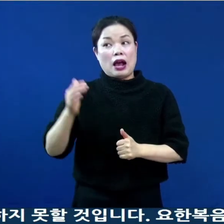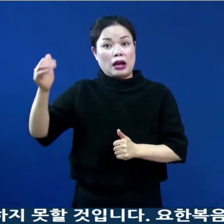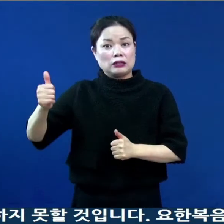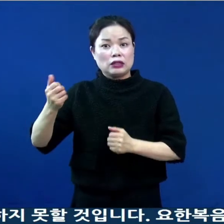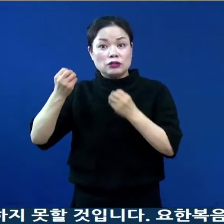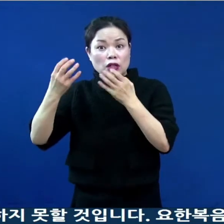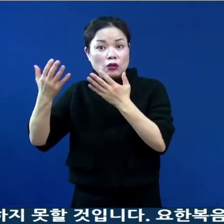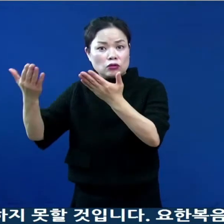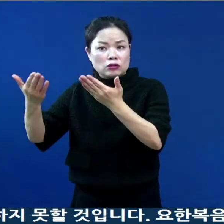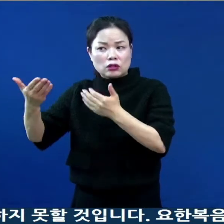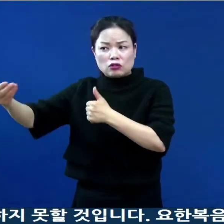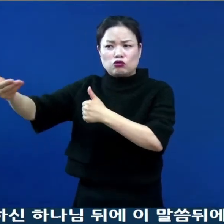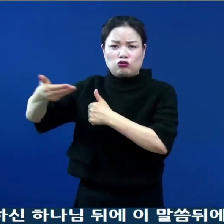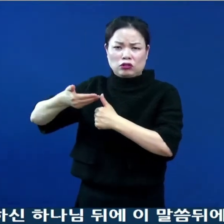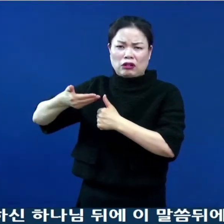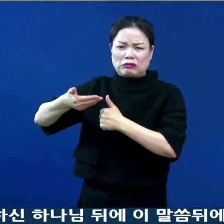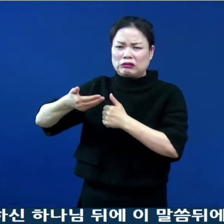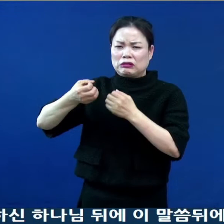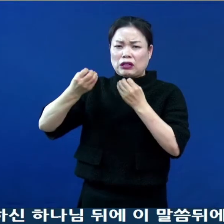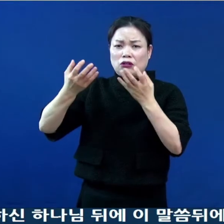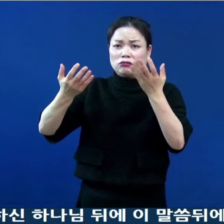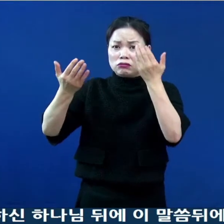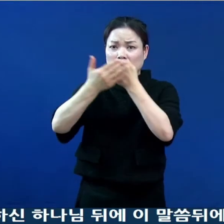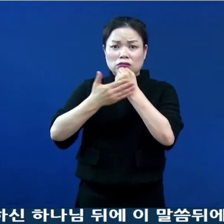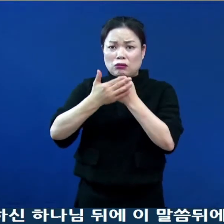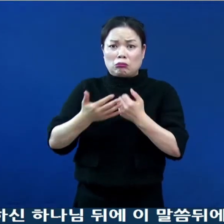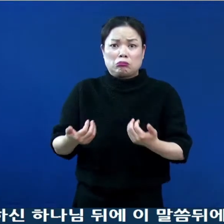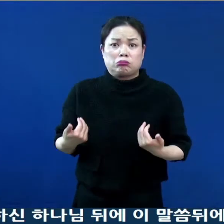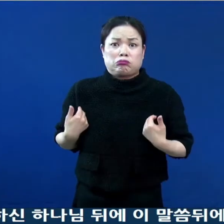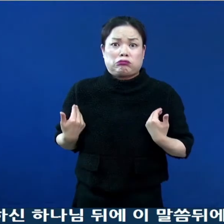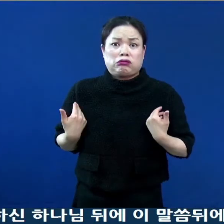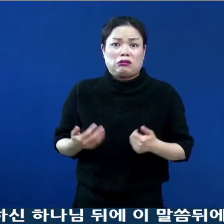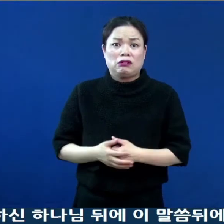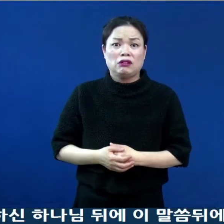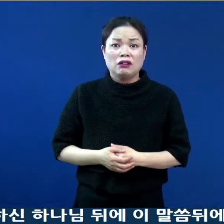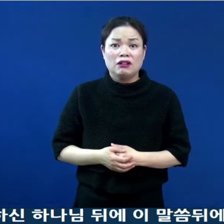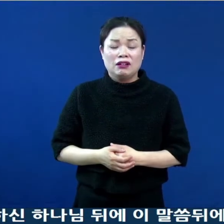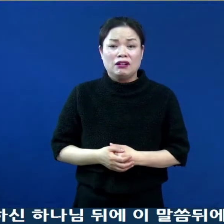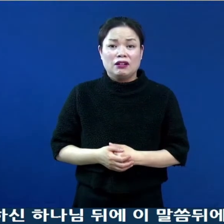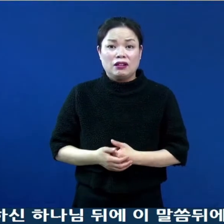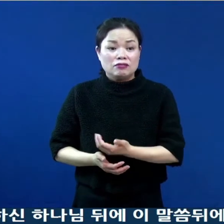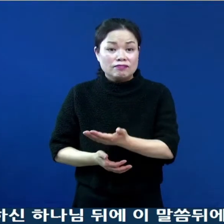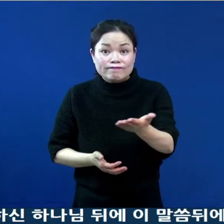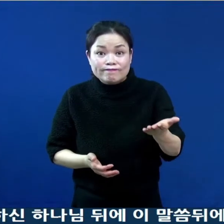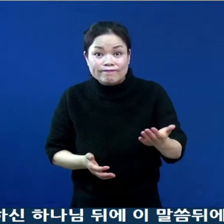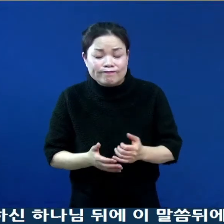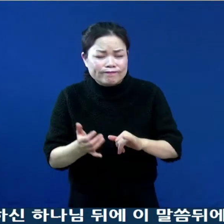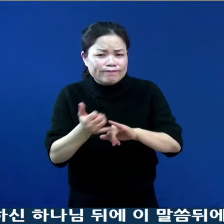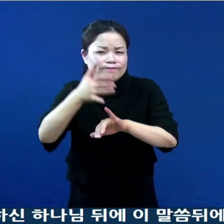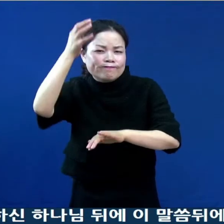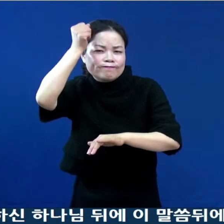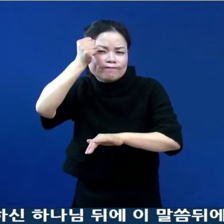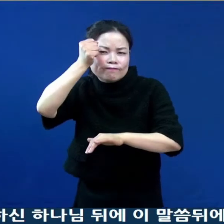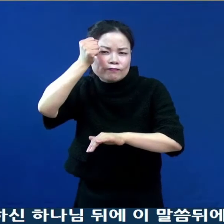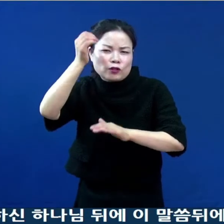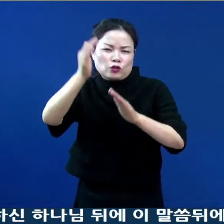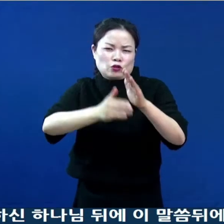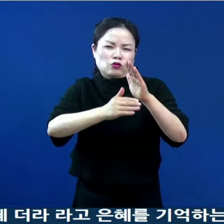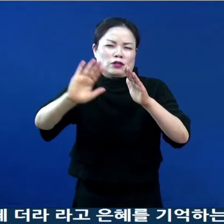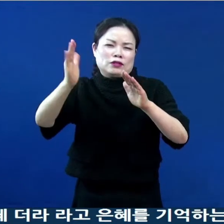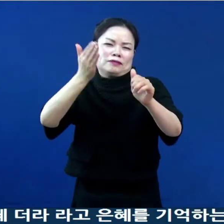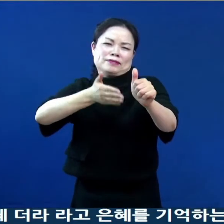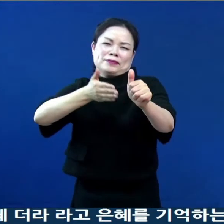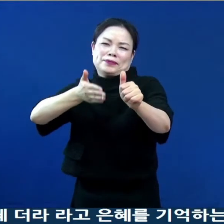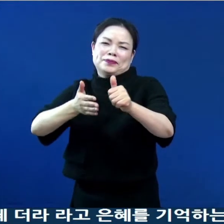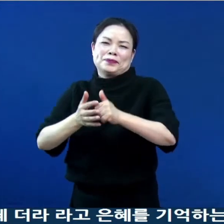하나님의 새로운 은혜가 부어져도 그것이 새로운 은혜인 줄 모르는 것이죠. 여러분, 꼭 기억할 수 있는 성도가 됐으면